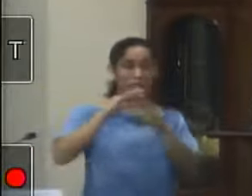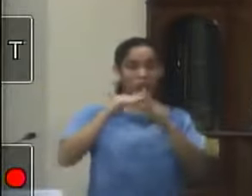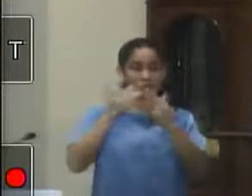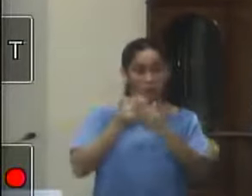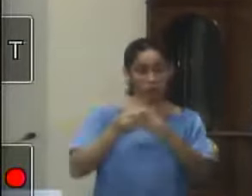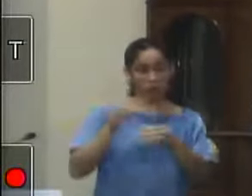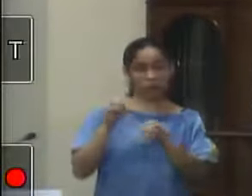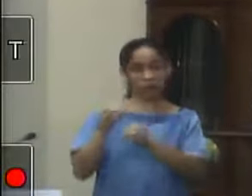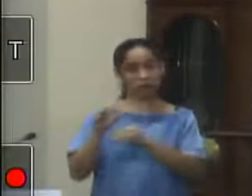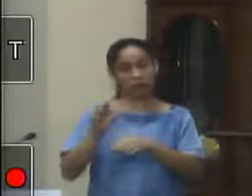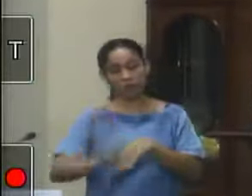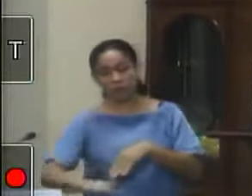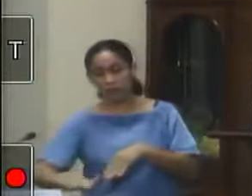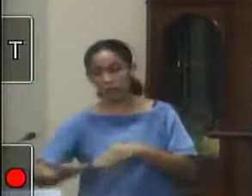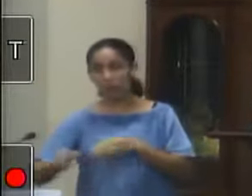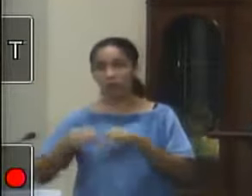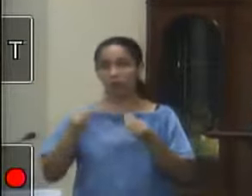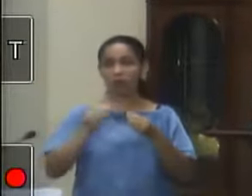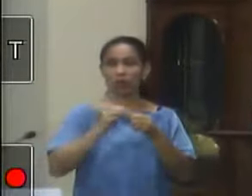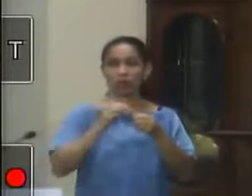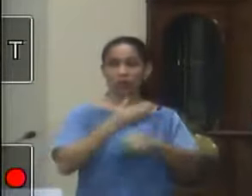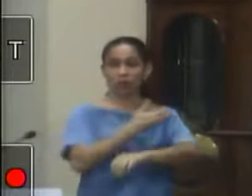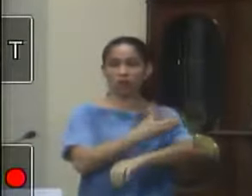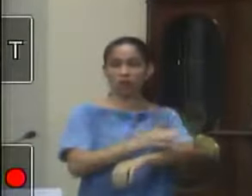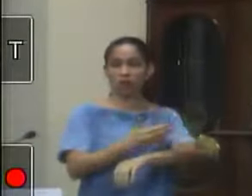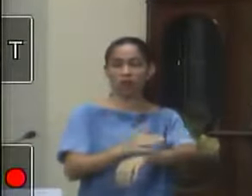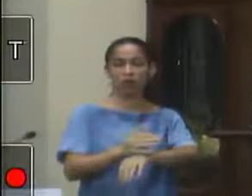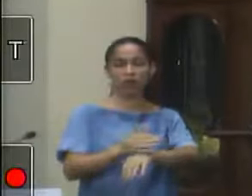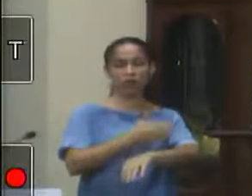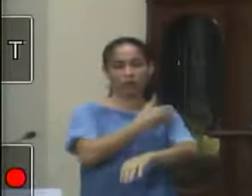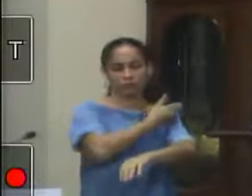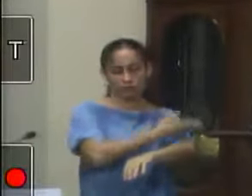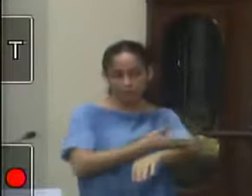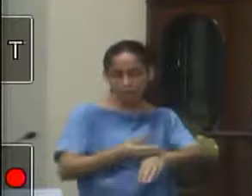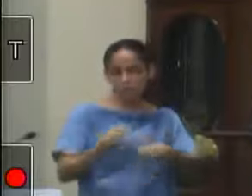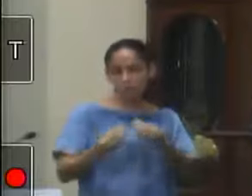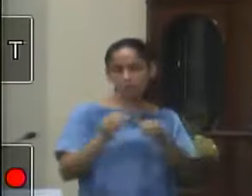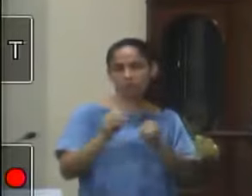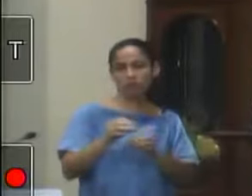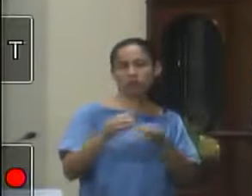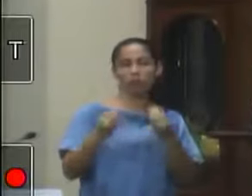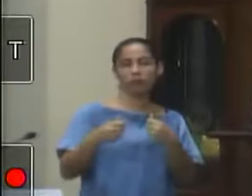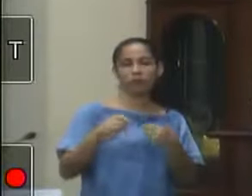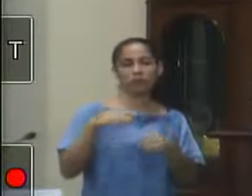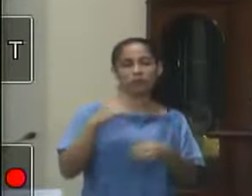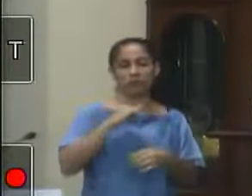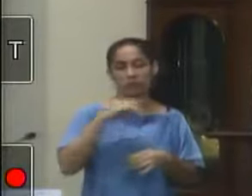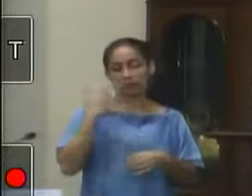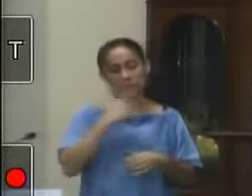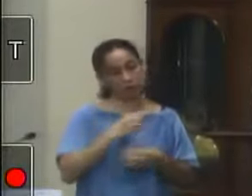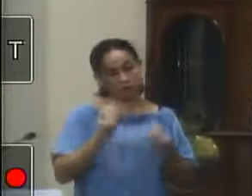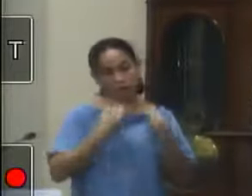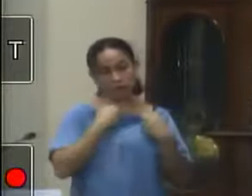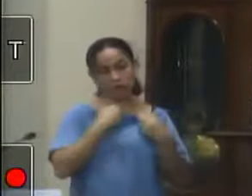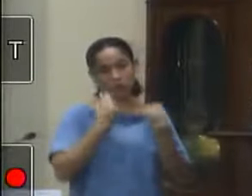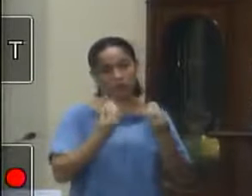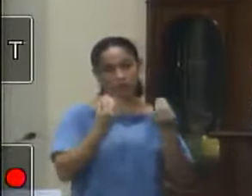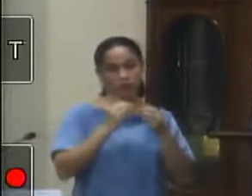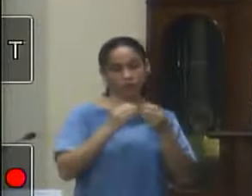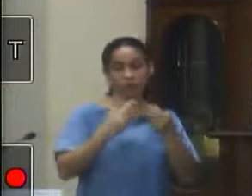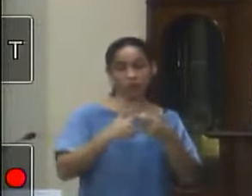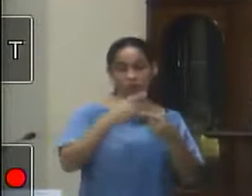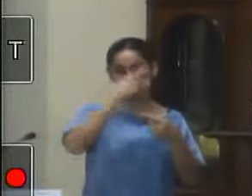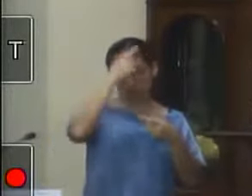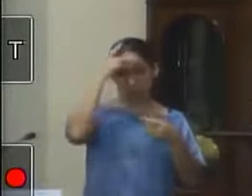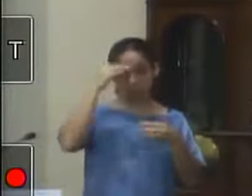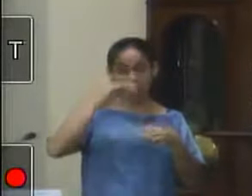cidade e em vários municípios. Ela se inicia e ela não acontece, né? A gente coloca os coletores e as pessoas